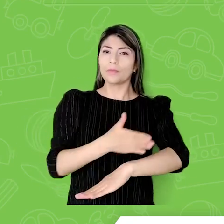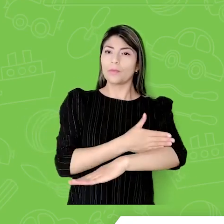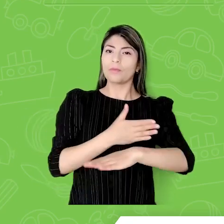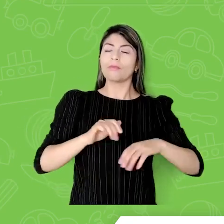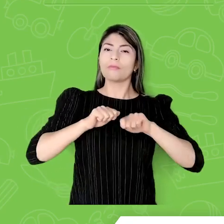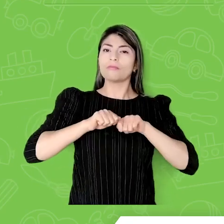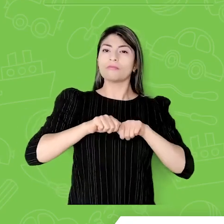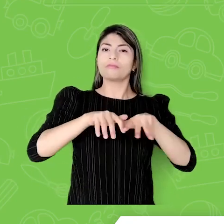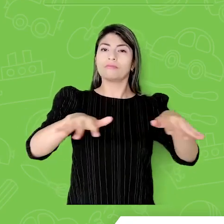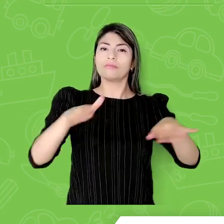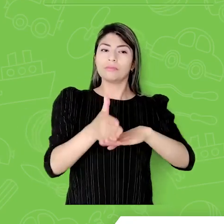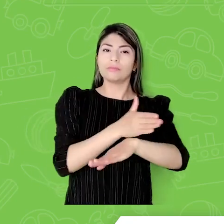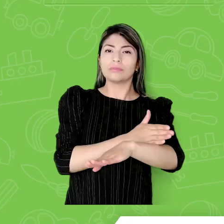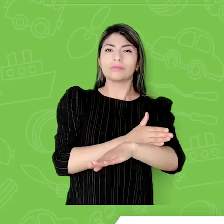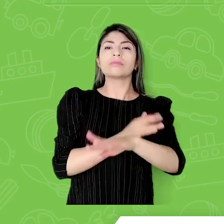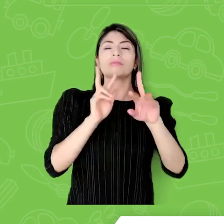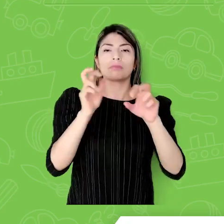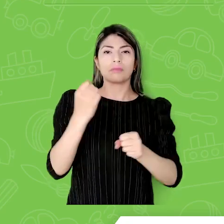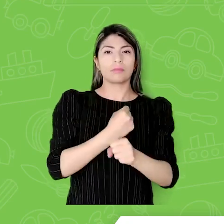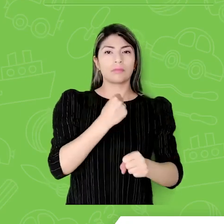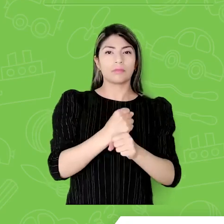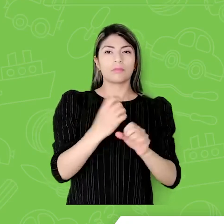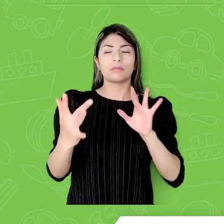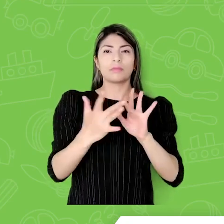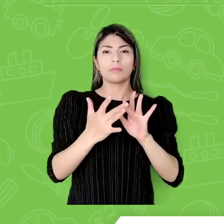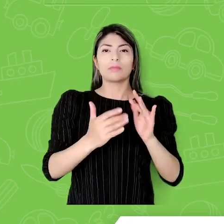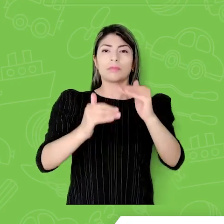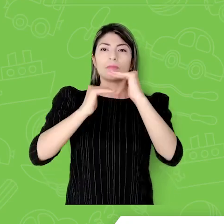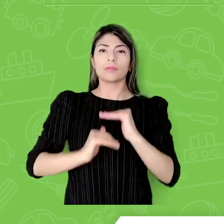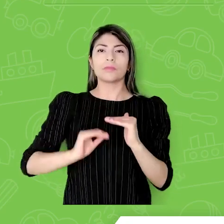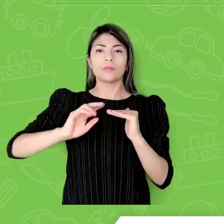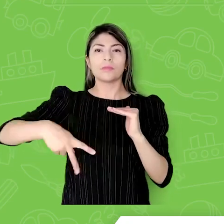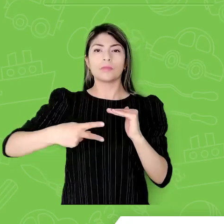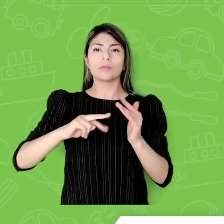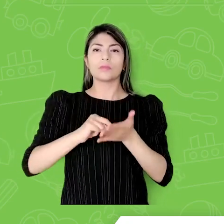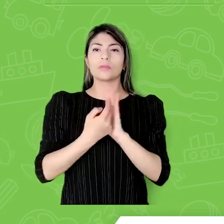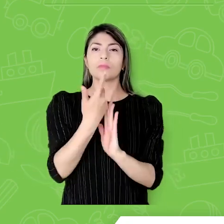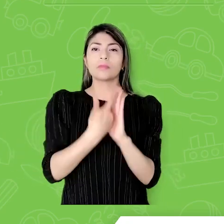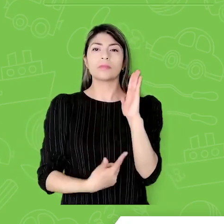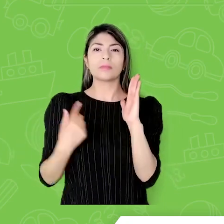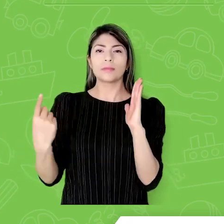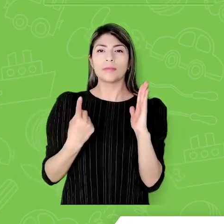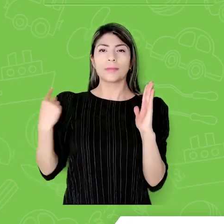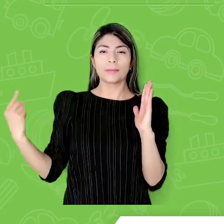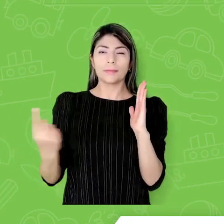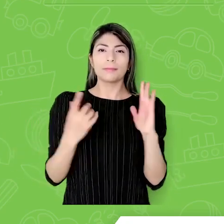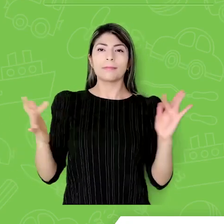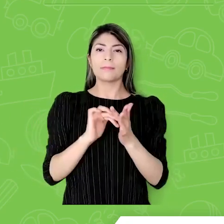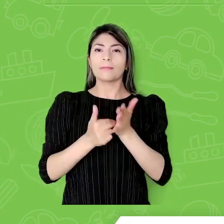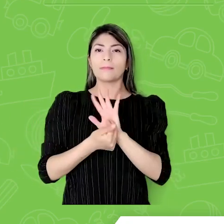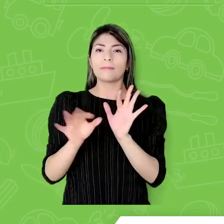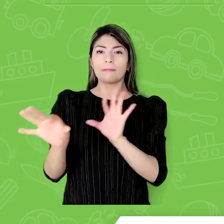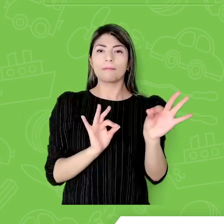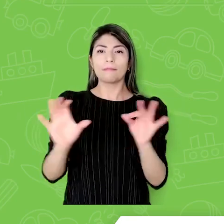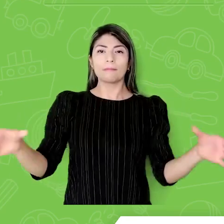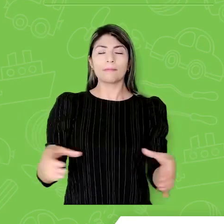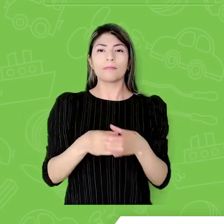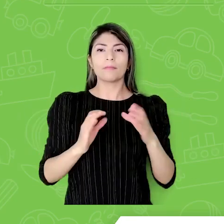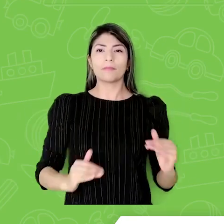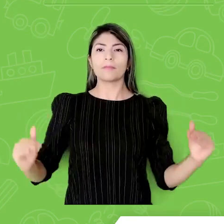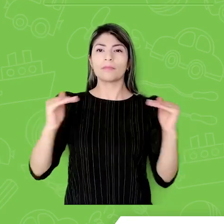vacantes ofertadas en el mismo proceso. Parágrafo 2. El concepto de lista general de elegibles para